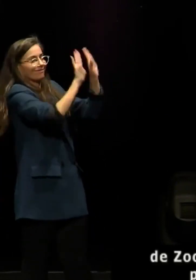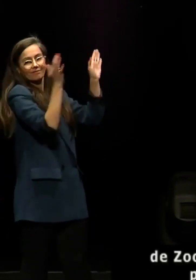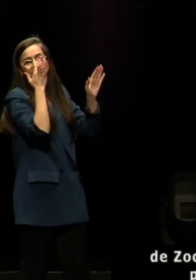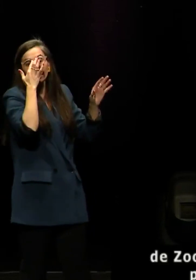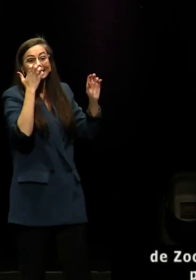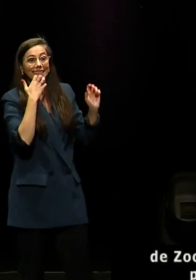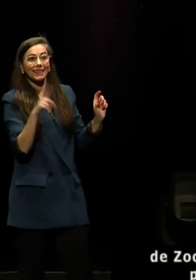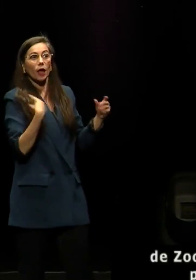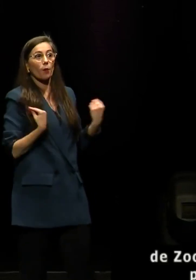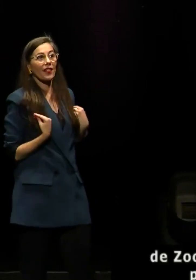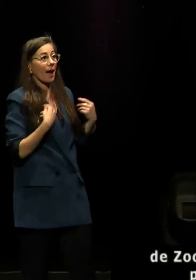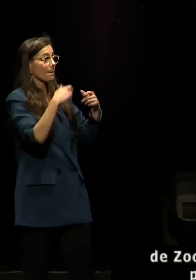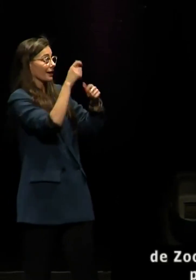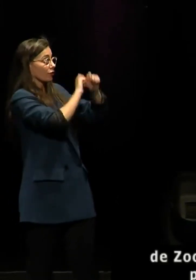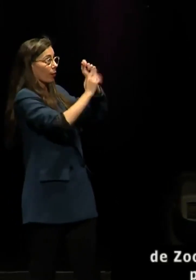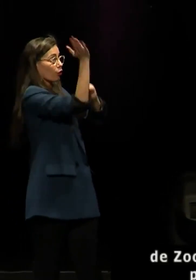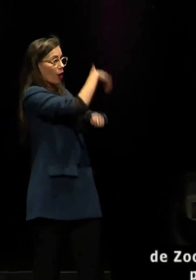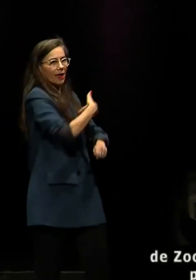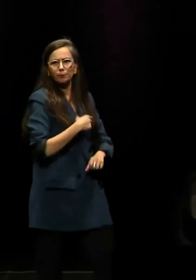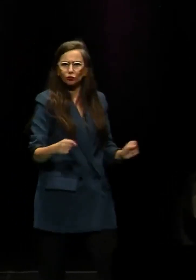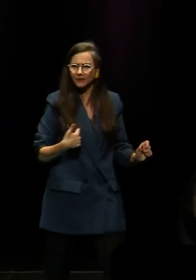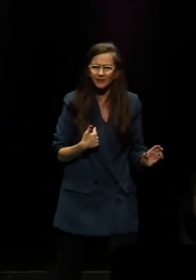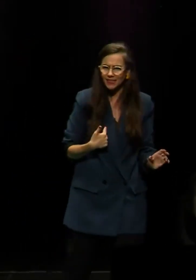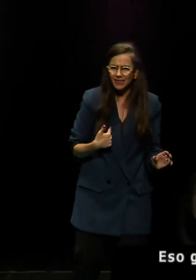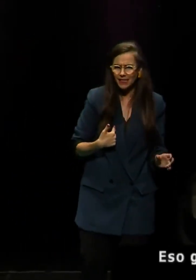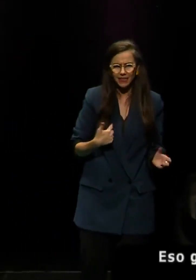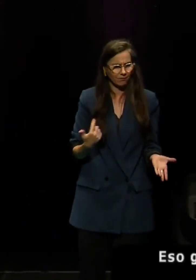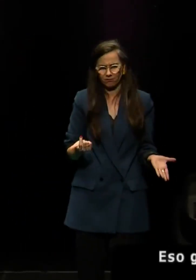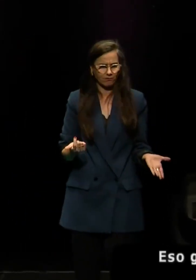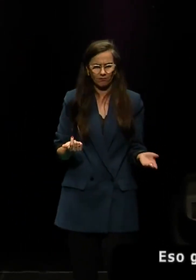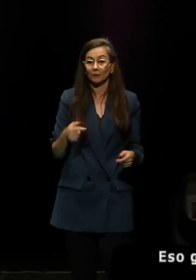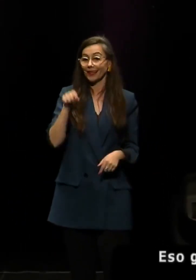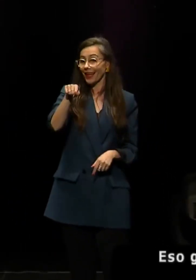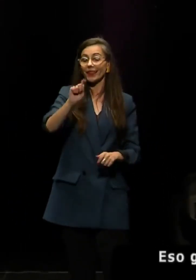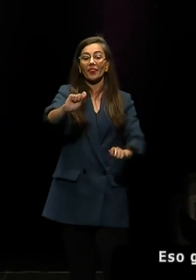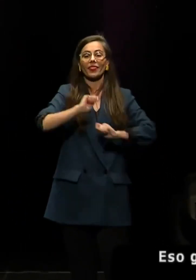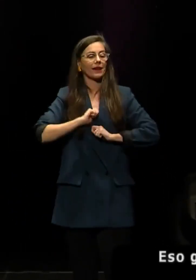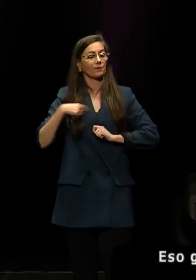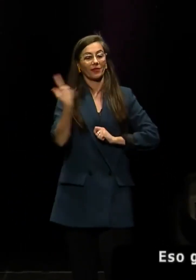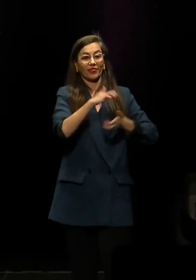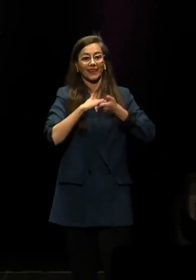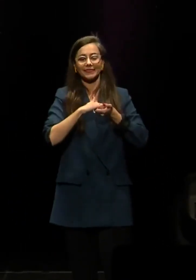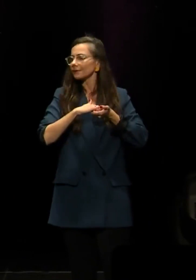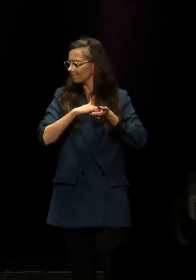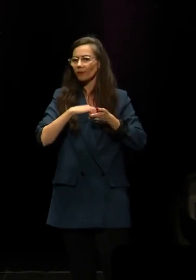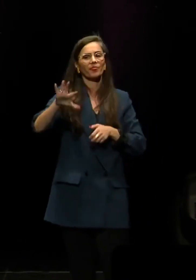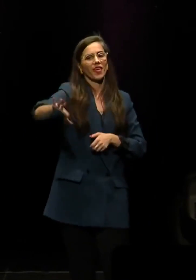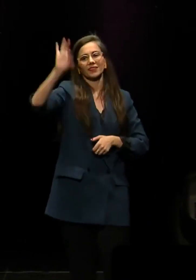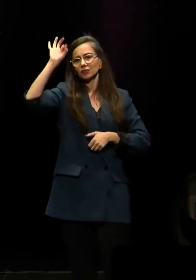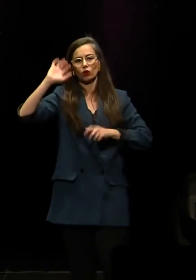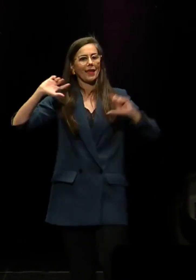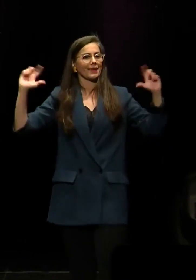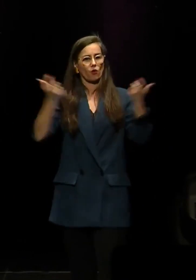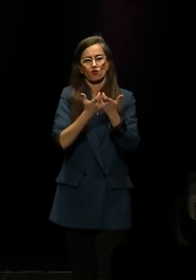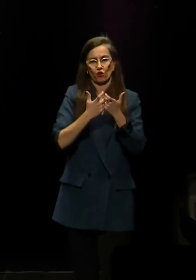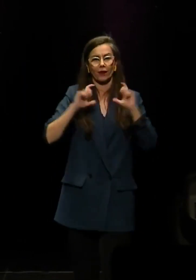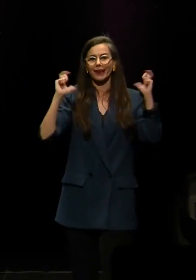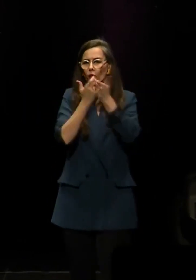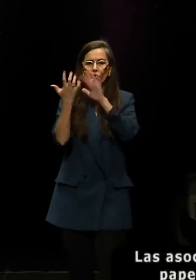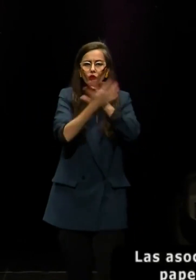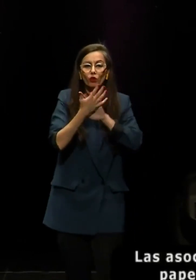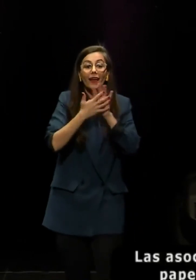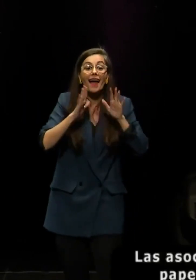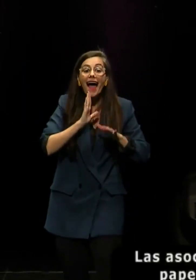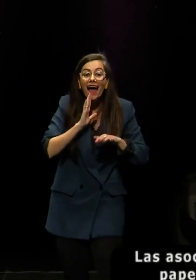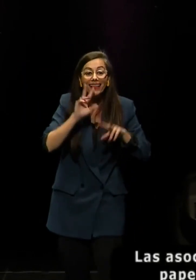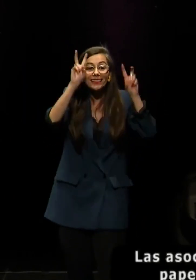de ello, no olvidaron el papel, digamos, de unión que tiene con sus asociados y asociadas, y